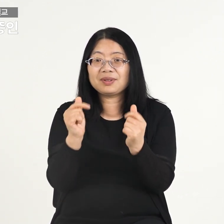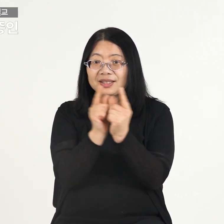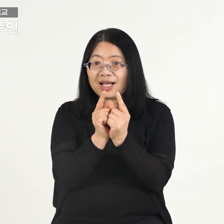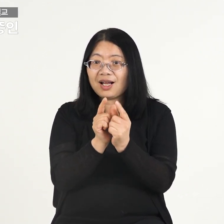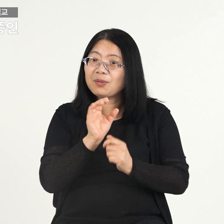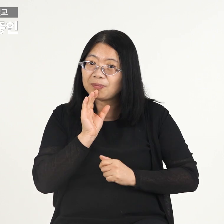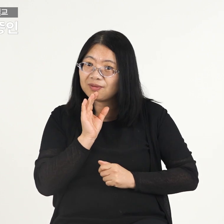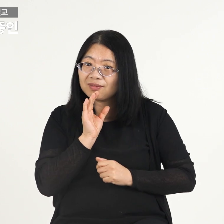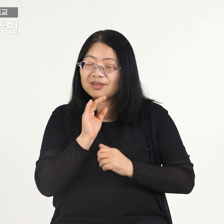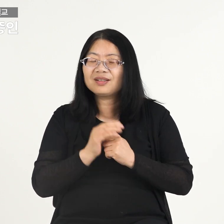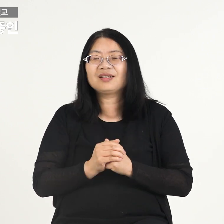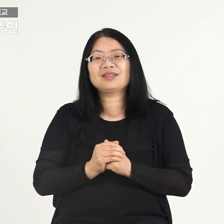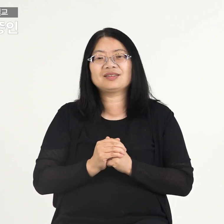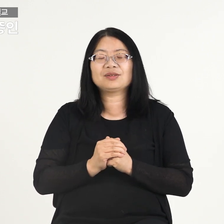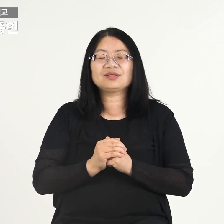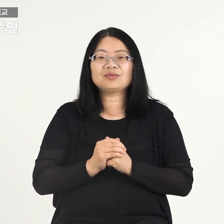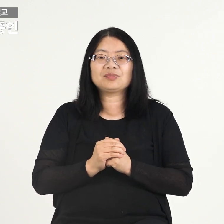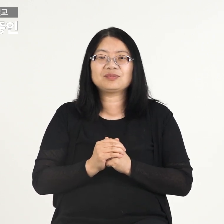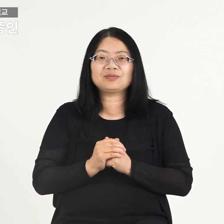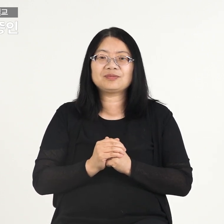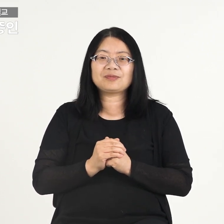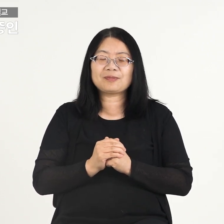말이 그날에. 그러면